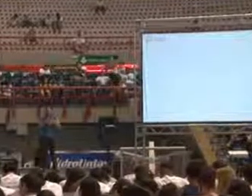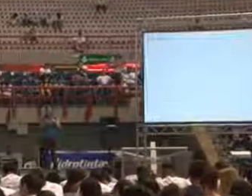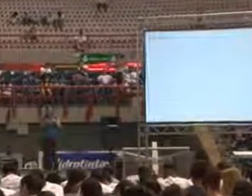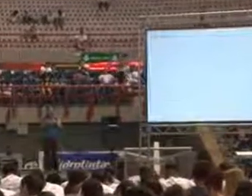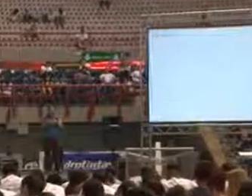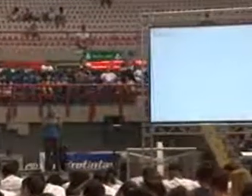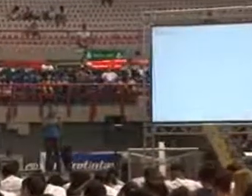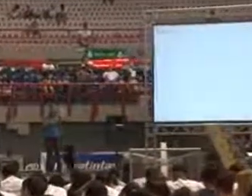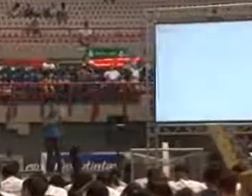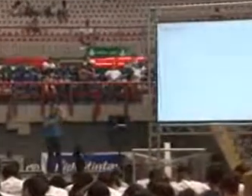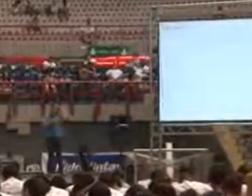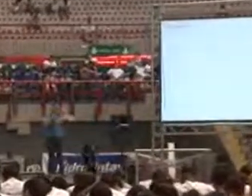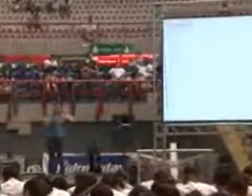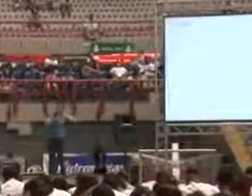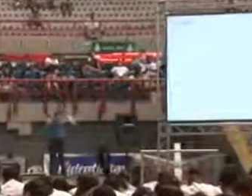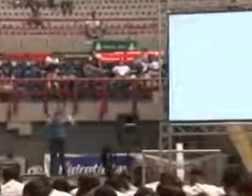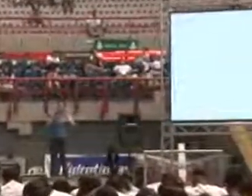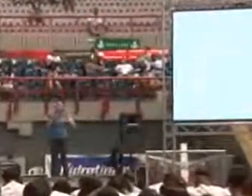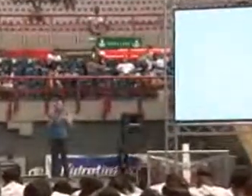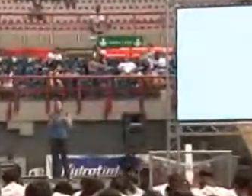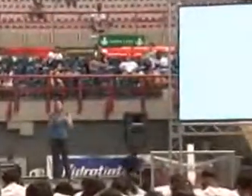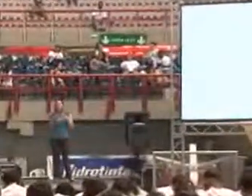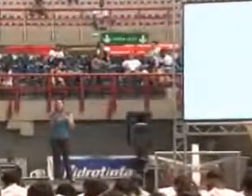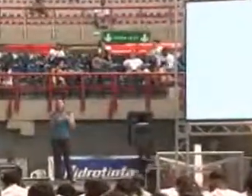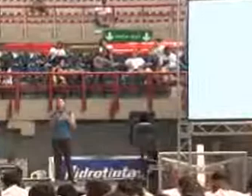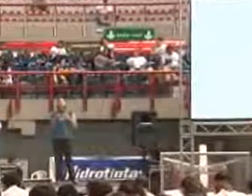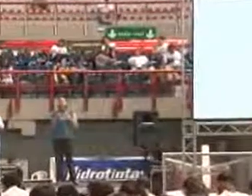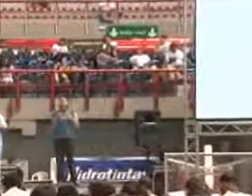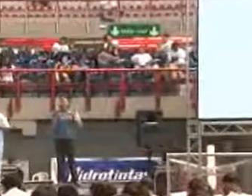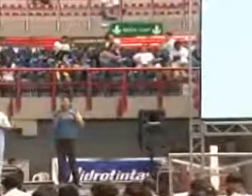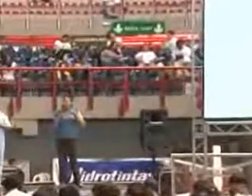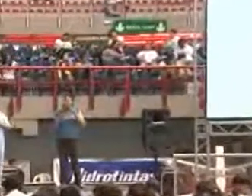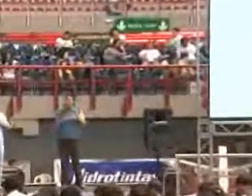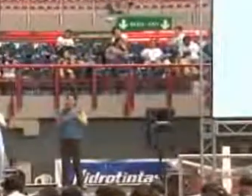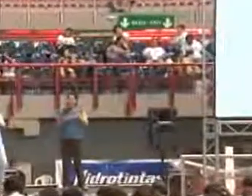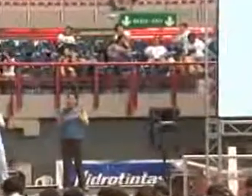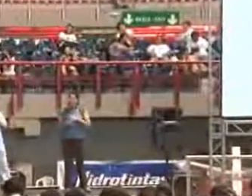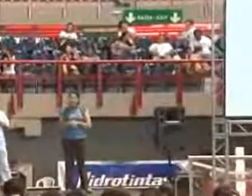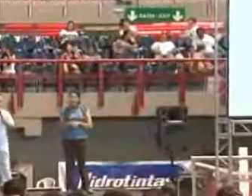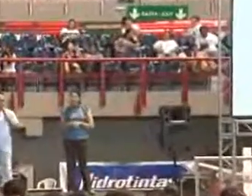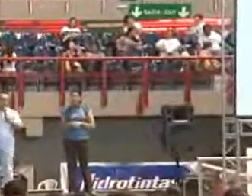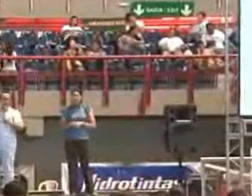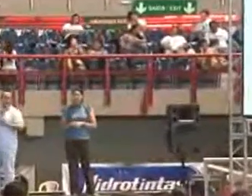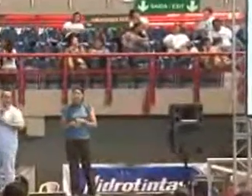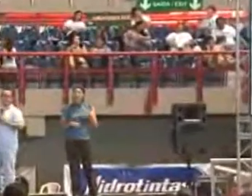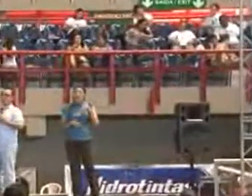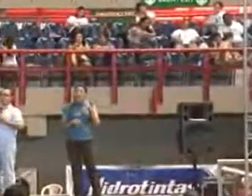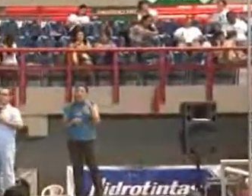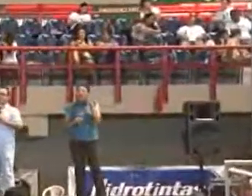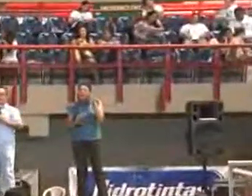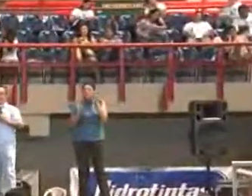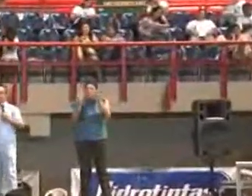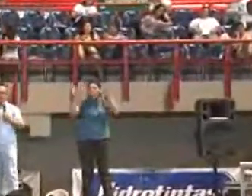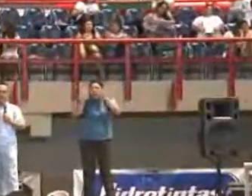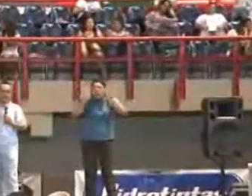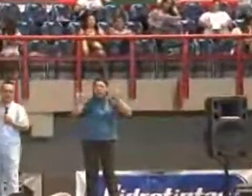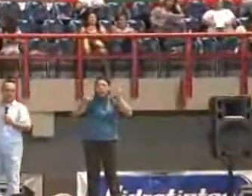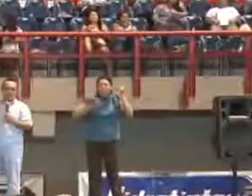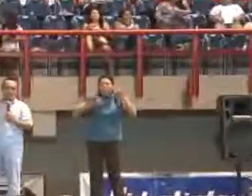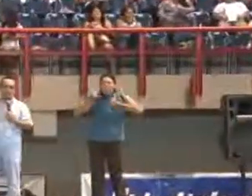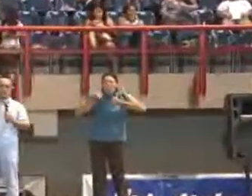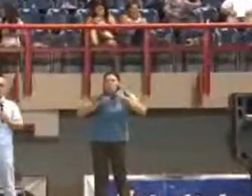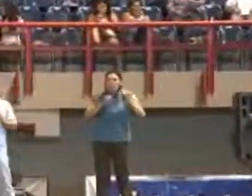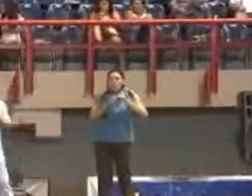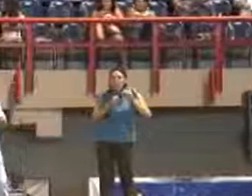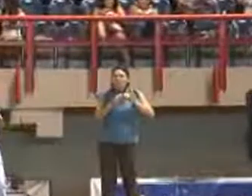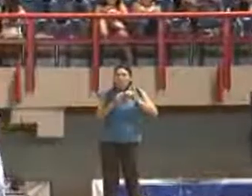operários envolvidos na empresa. Então, olha o que é que nós vamos fazer. A gente vai construir uma tabela, que eu vou dar um tempo